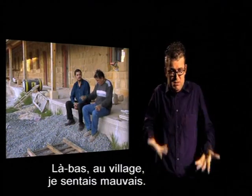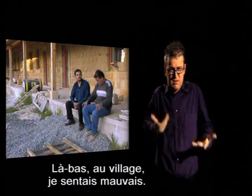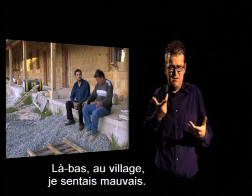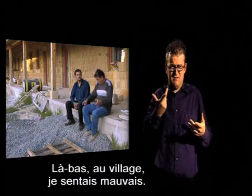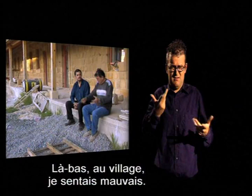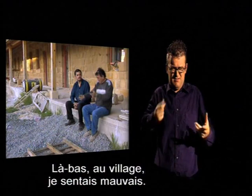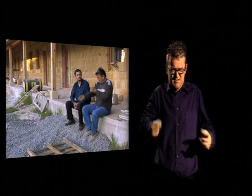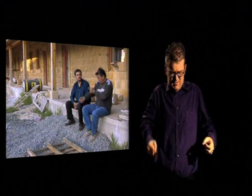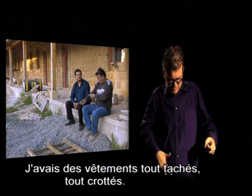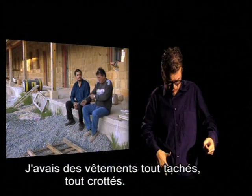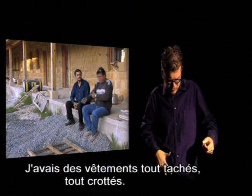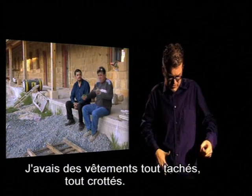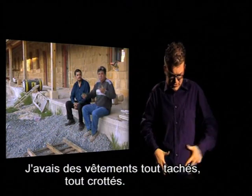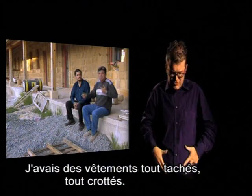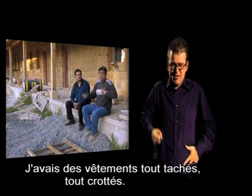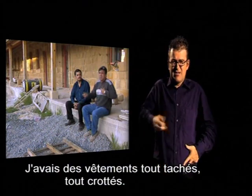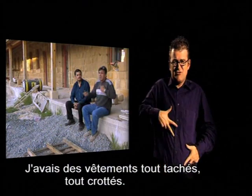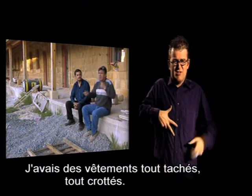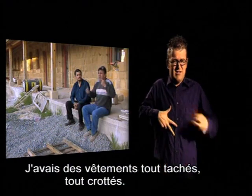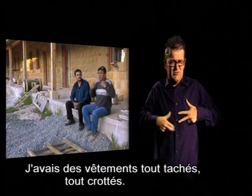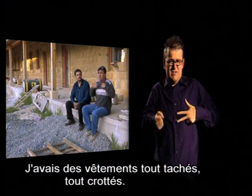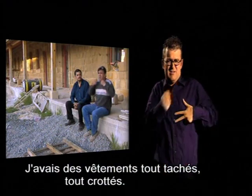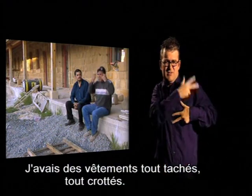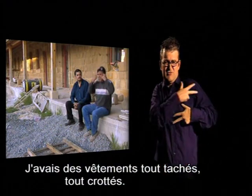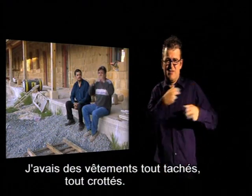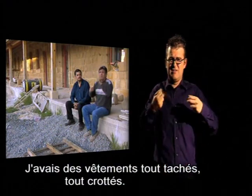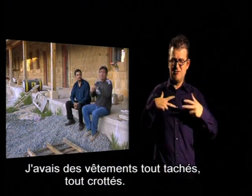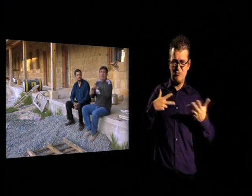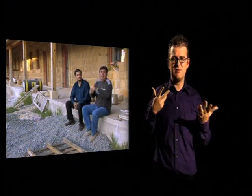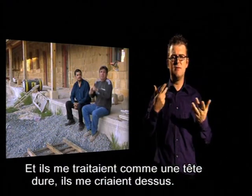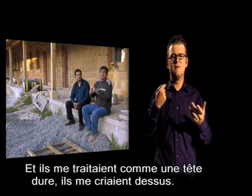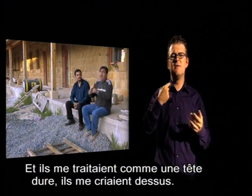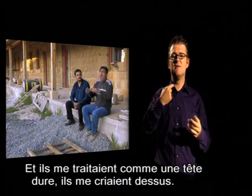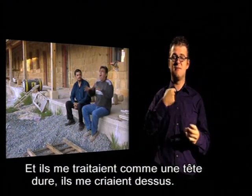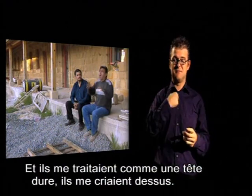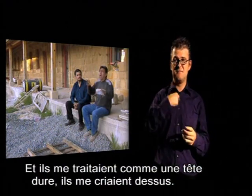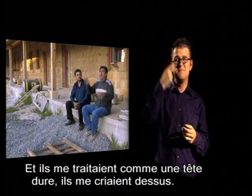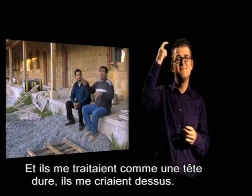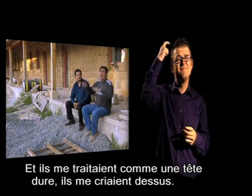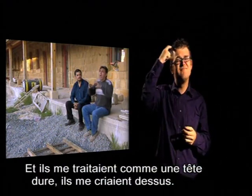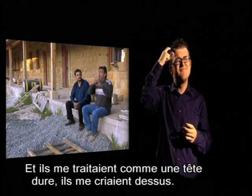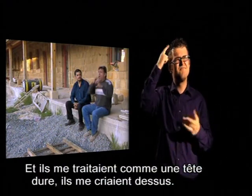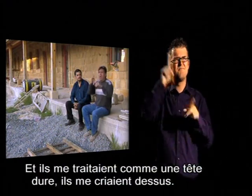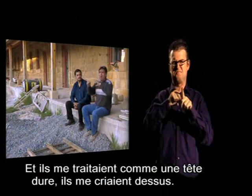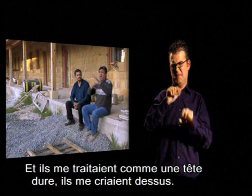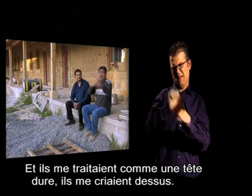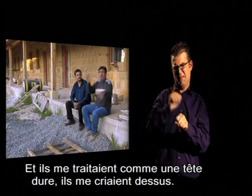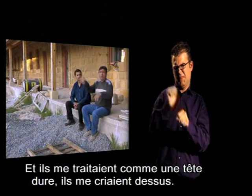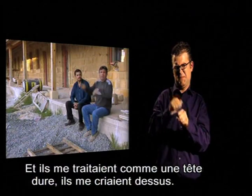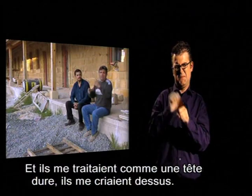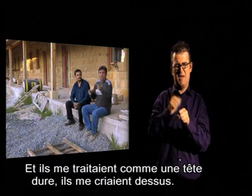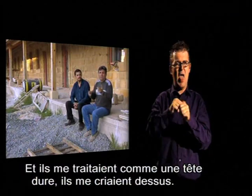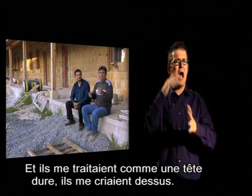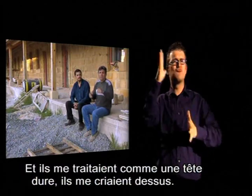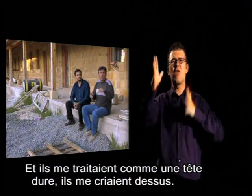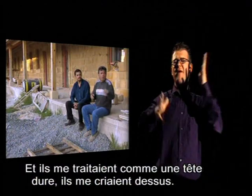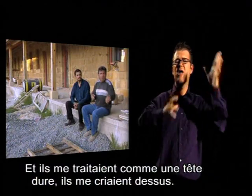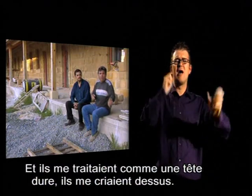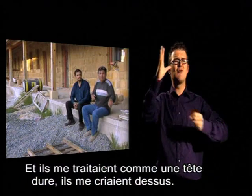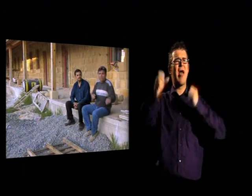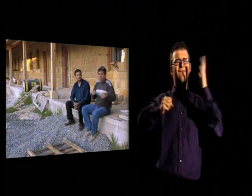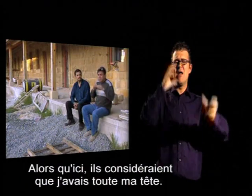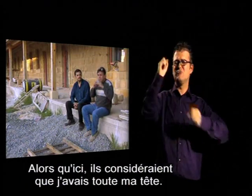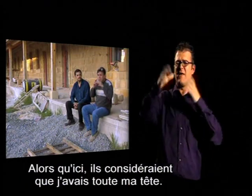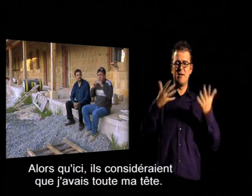je sentais mauvais. J'avais des vêtements tout tâchés. Tout crottés. Et puis, ils me traitaient comme une tête dure. Ils me criaient